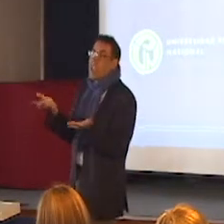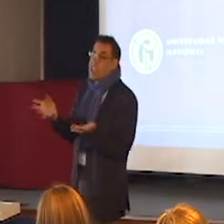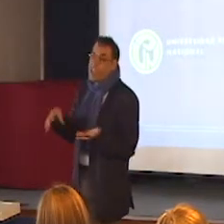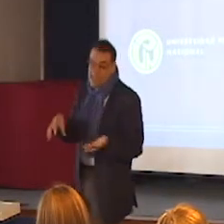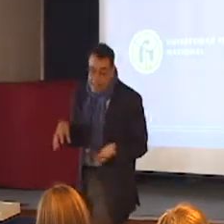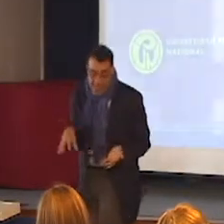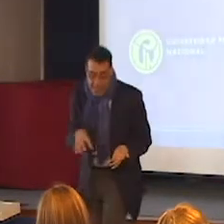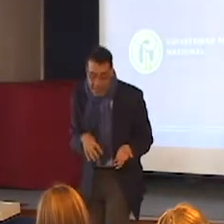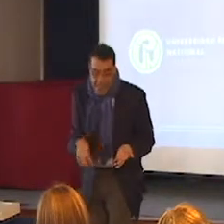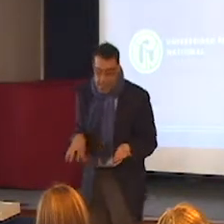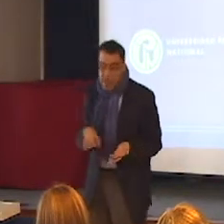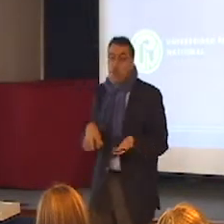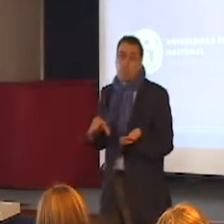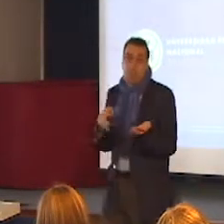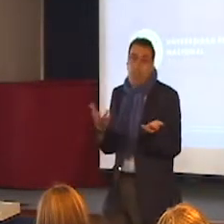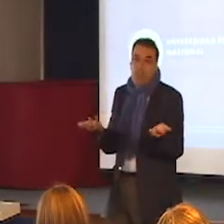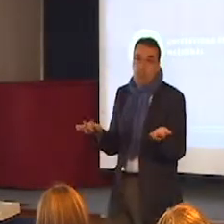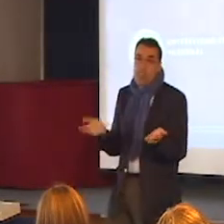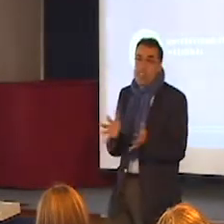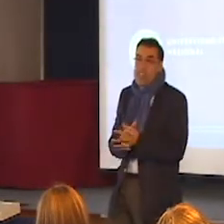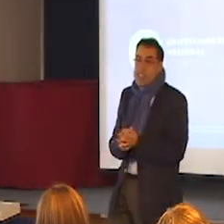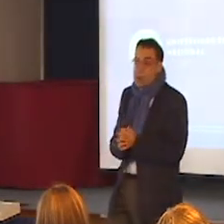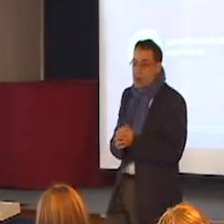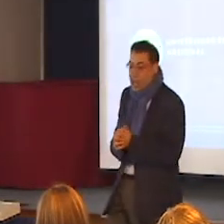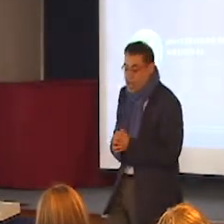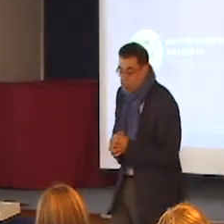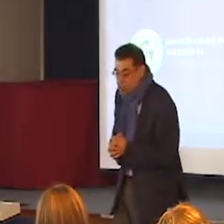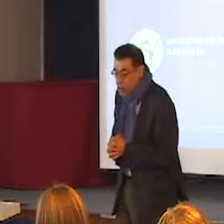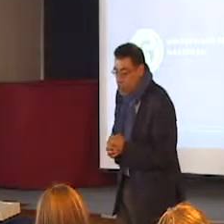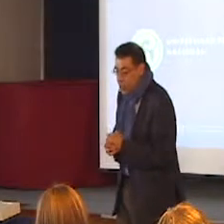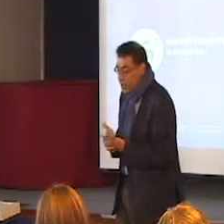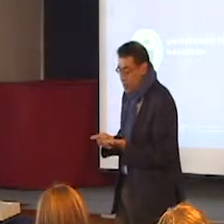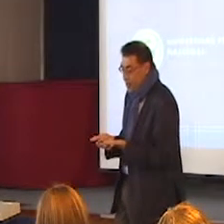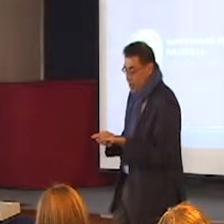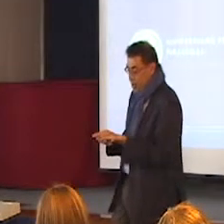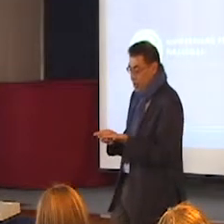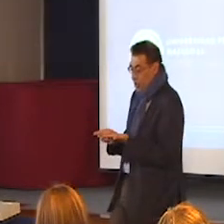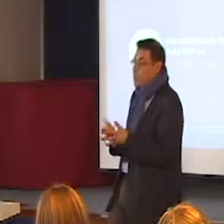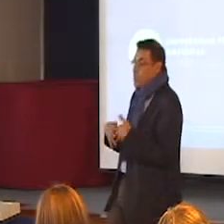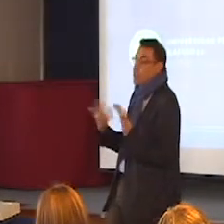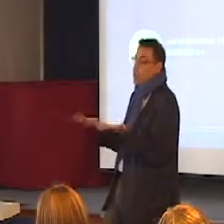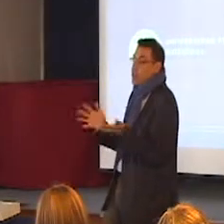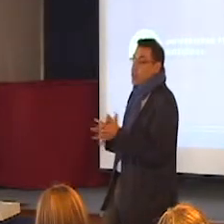pues cuando el sujeto salga del entorno inmediato en el que se está trabajando,